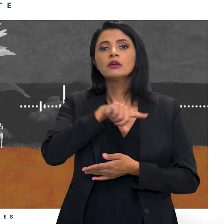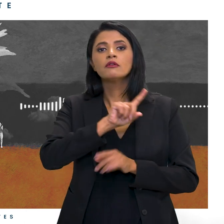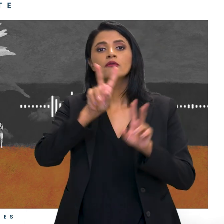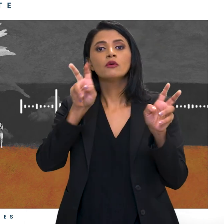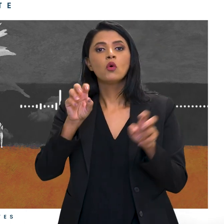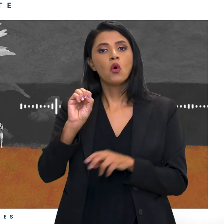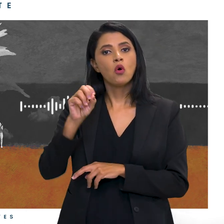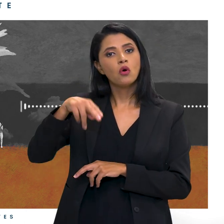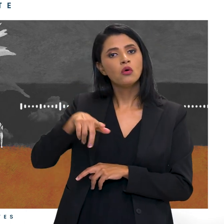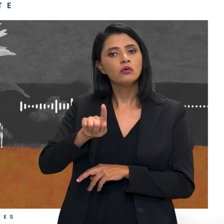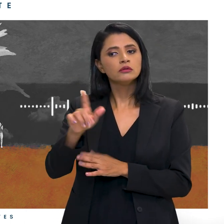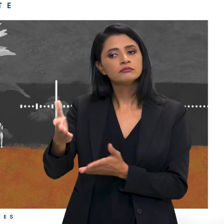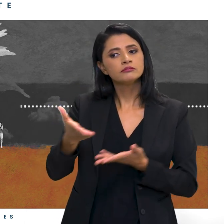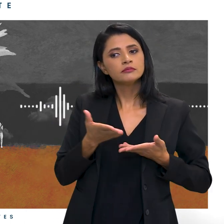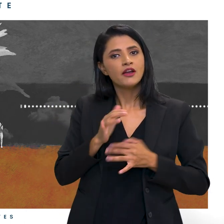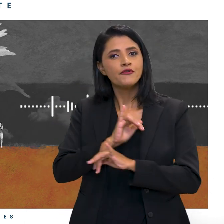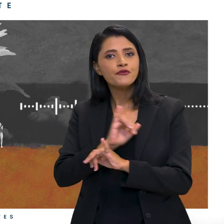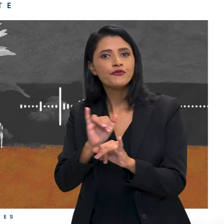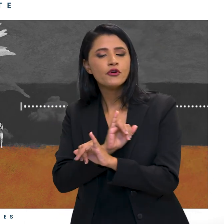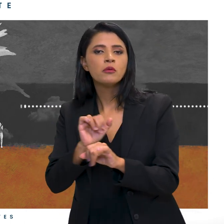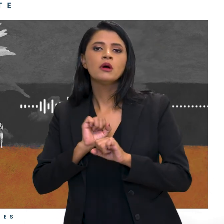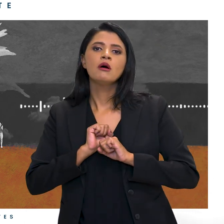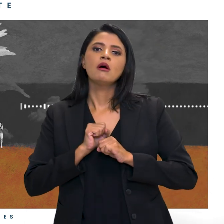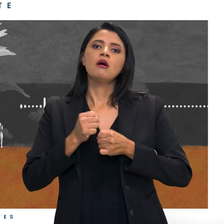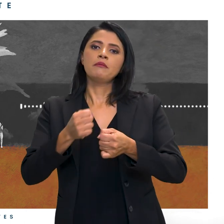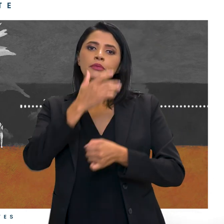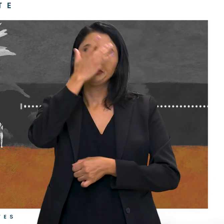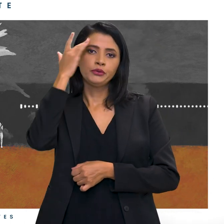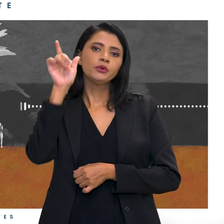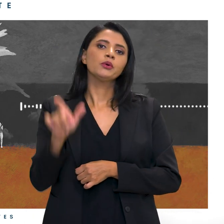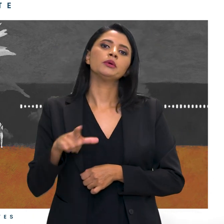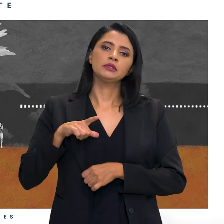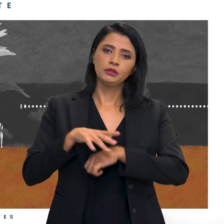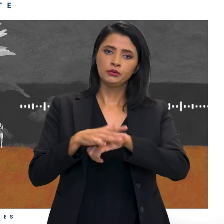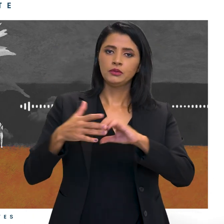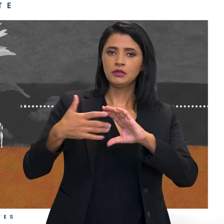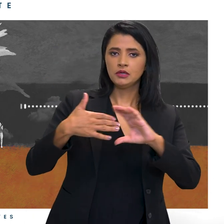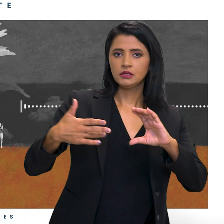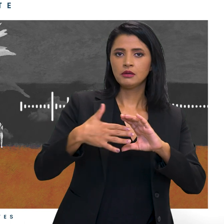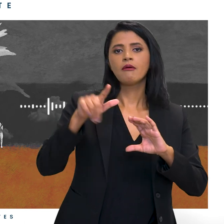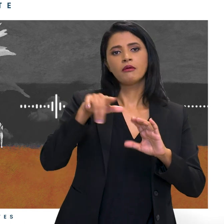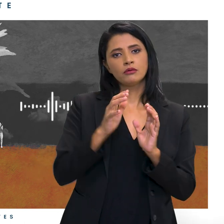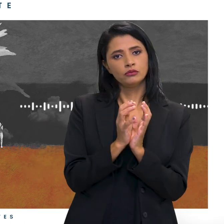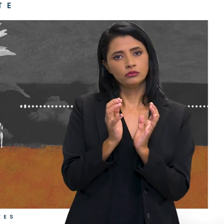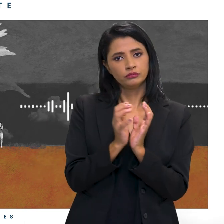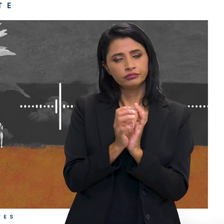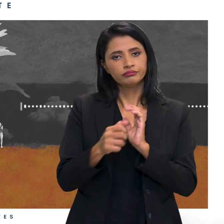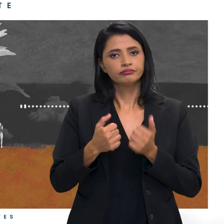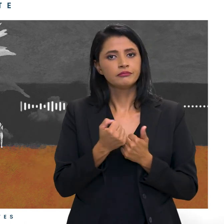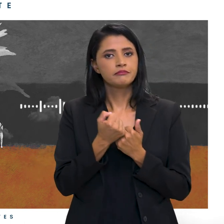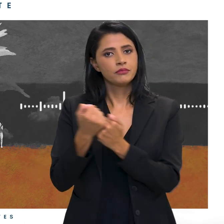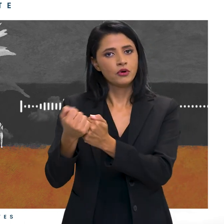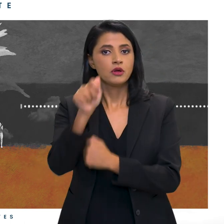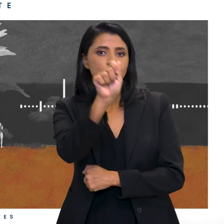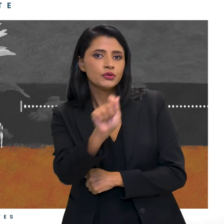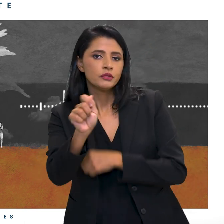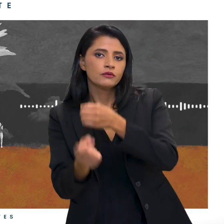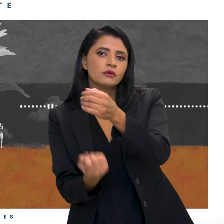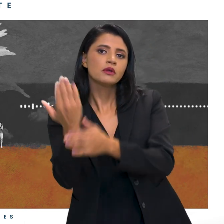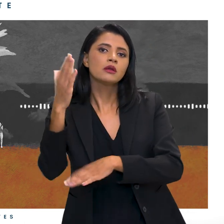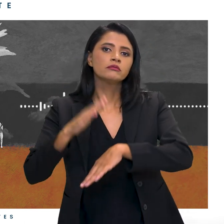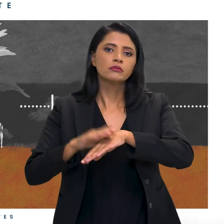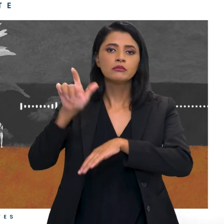Presentes, falou sobre organizações que acolhem, informam e lutam por pessoas com doenças raras. São grupos de apoio e